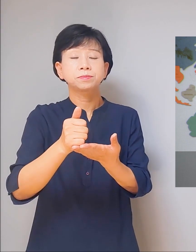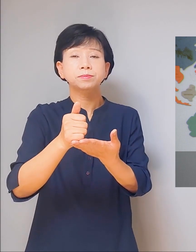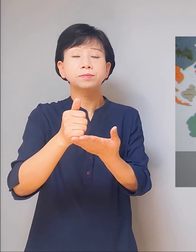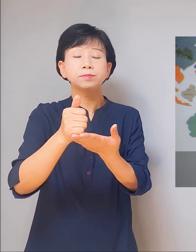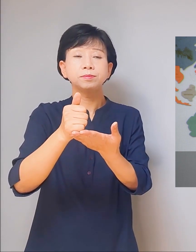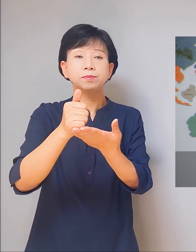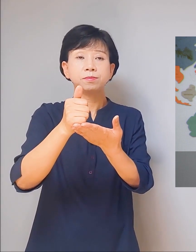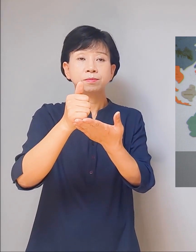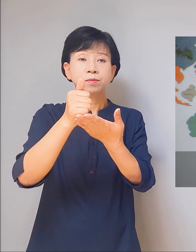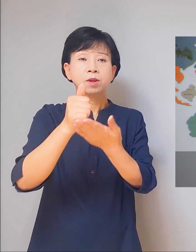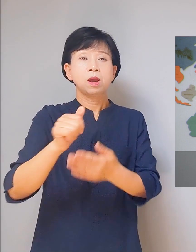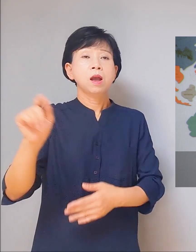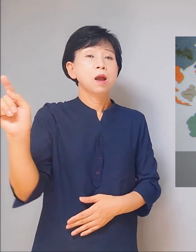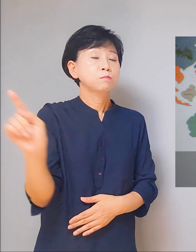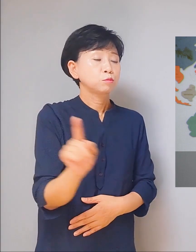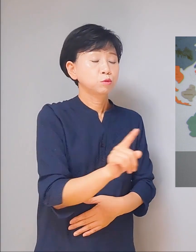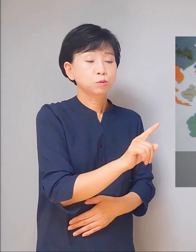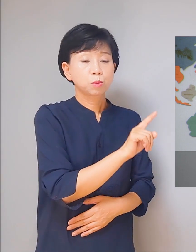하나님